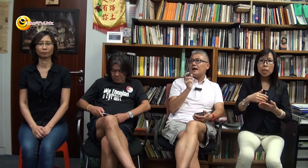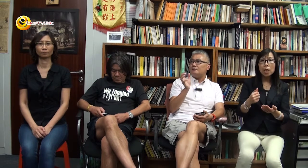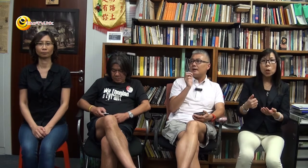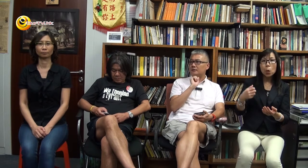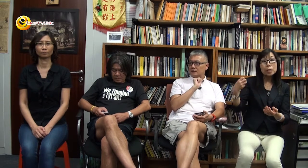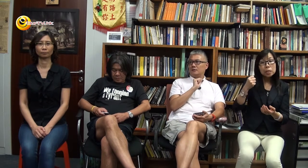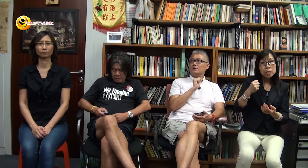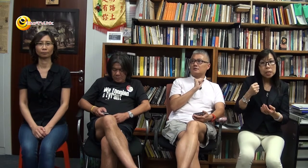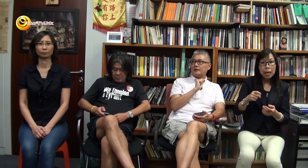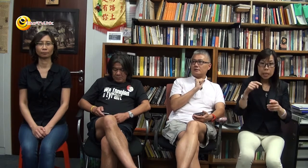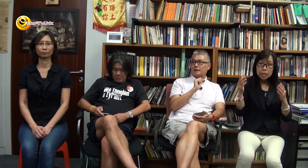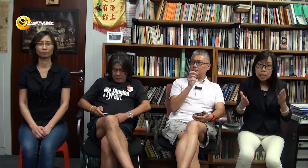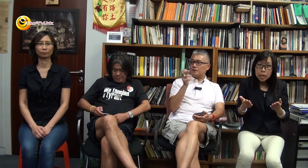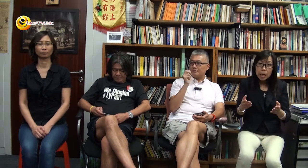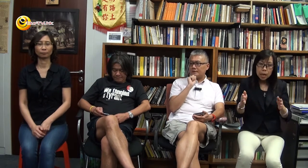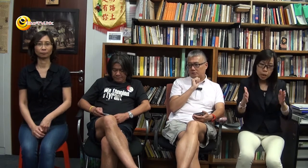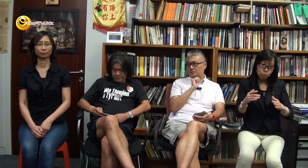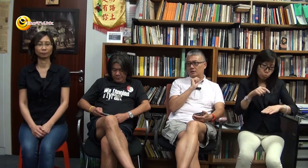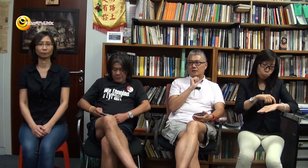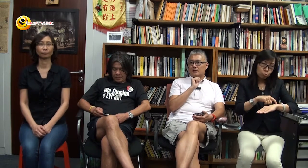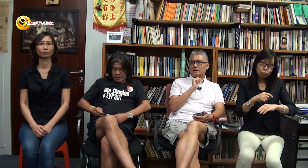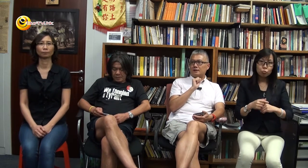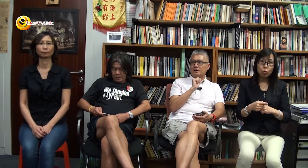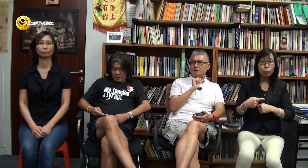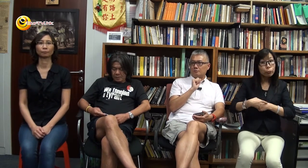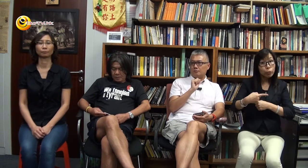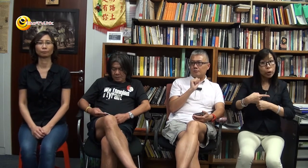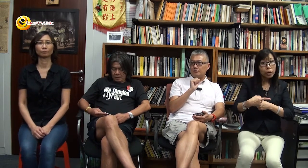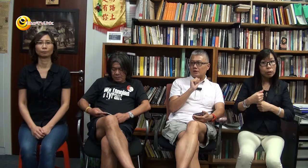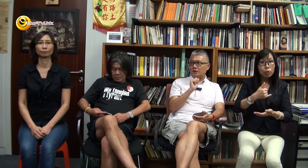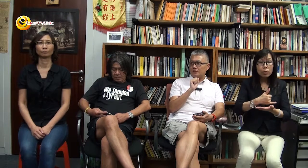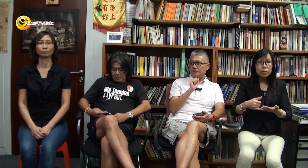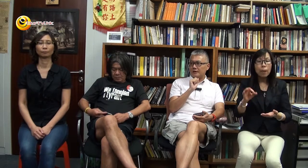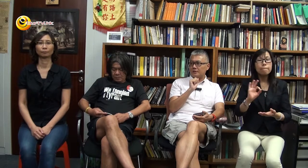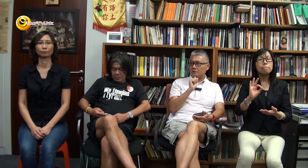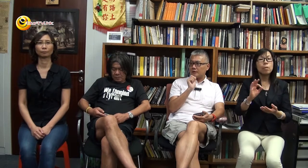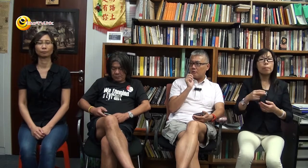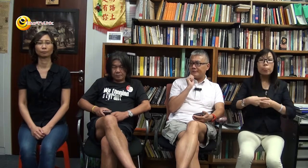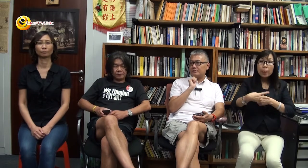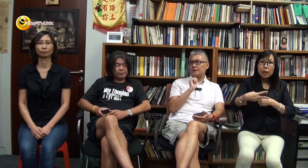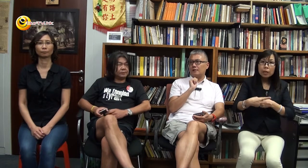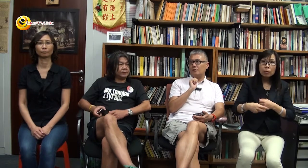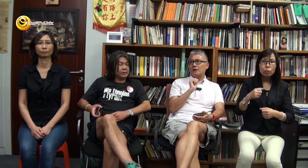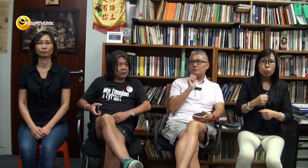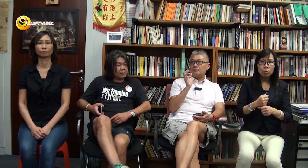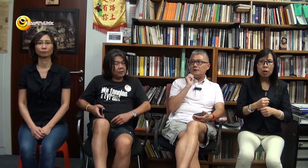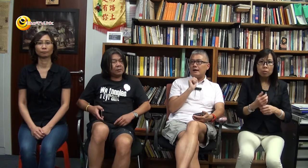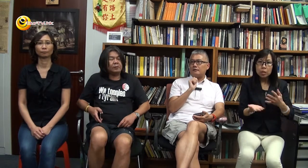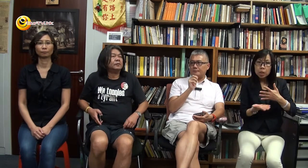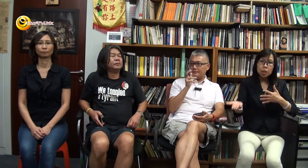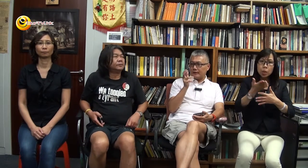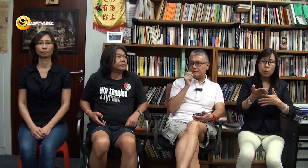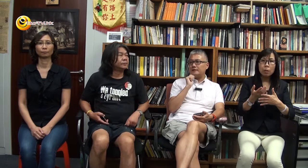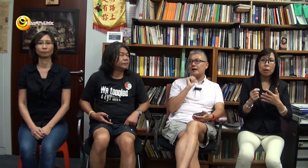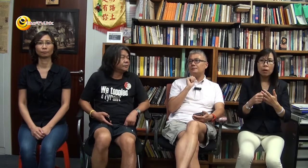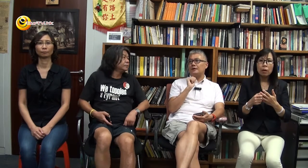係 timing 第一又唔想咁快走，但係第二亦都唔想佢即係做得太過分的時候，某一啲嘢